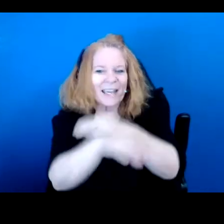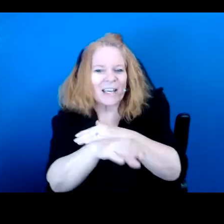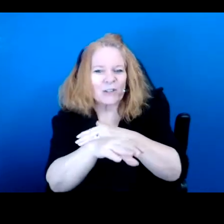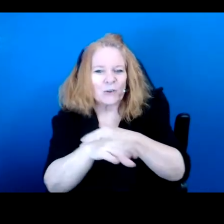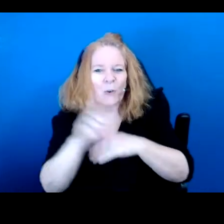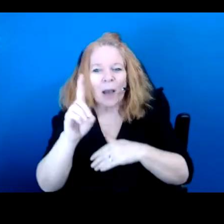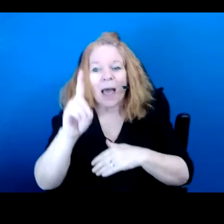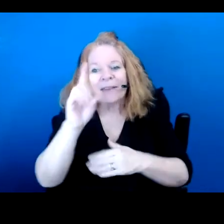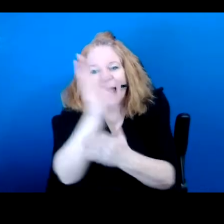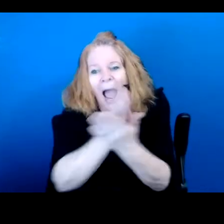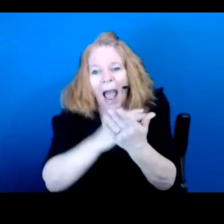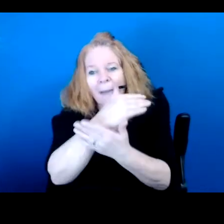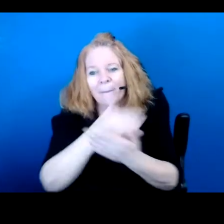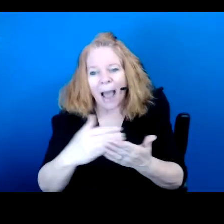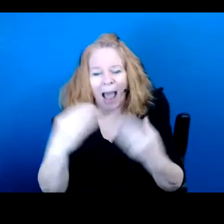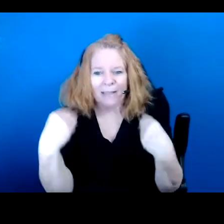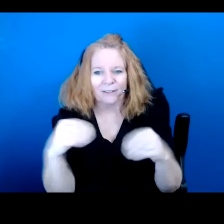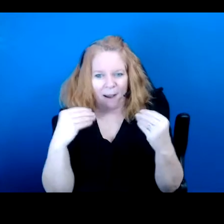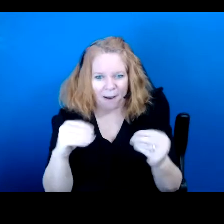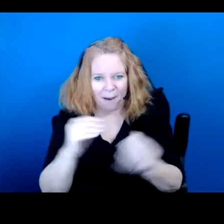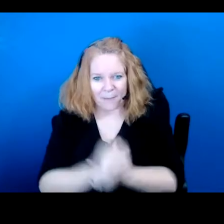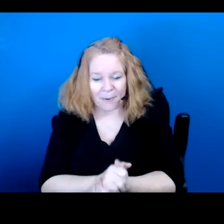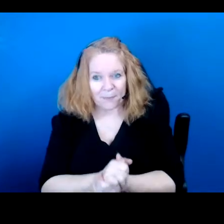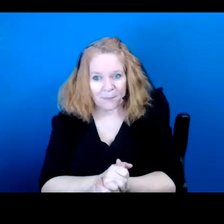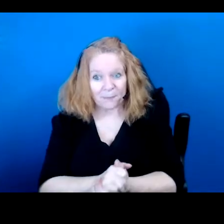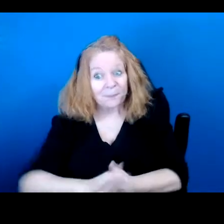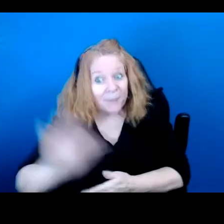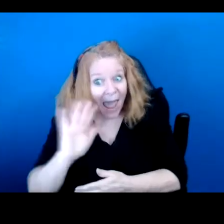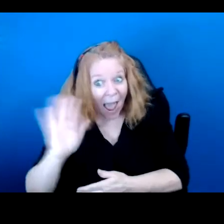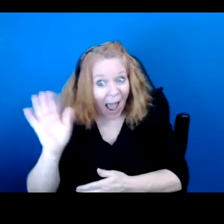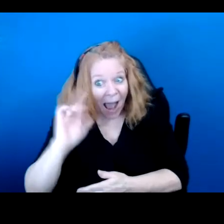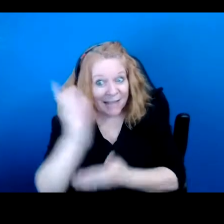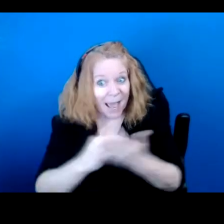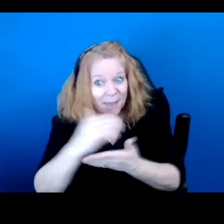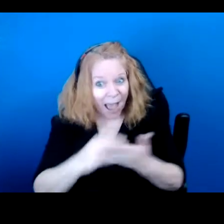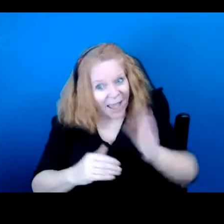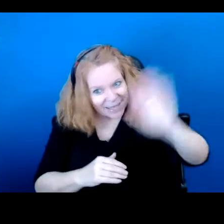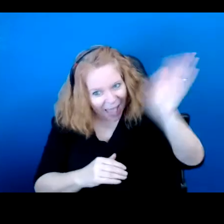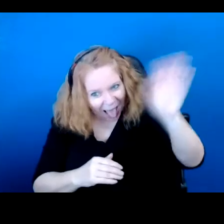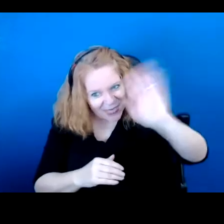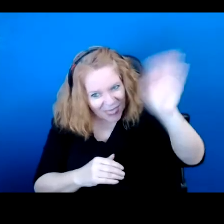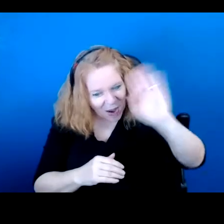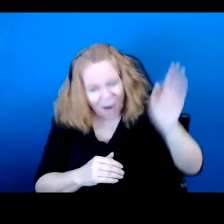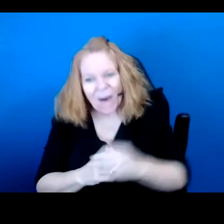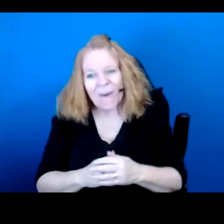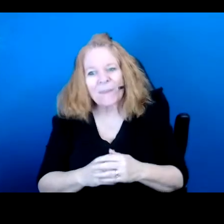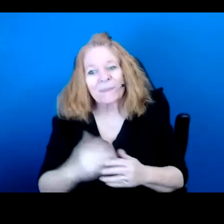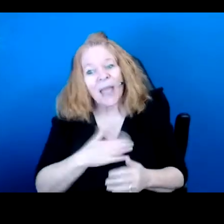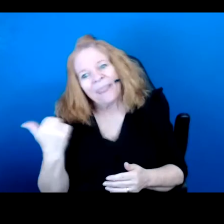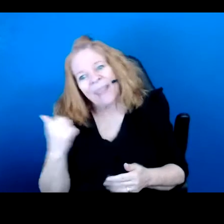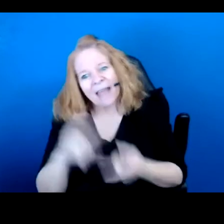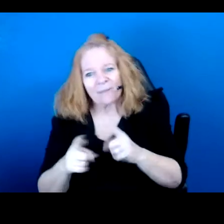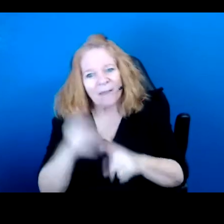y fueron hasta dentro de la tienda de vistosos de país ley